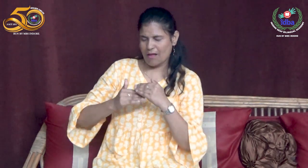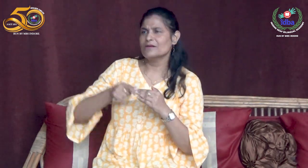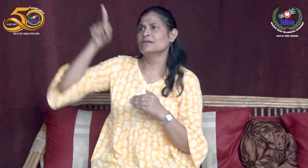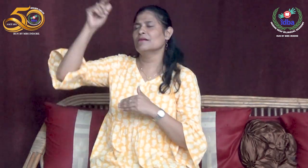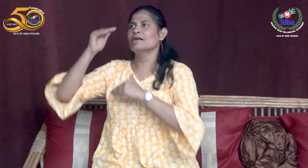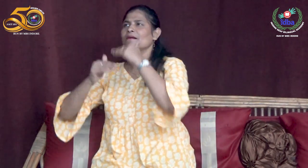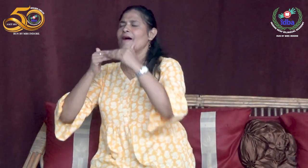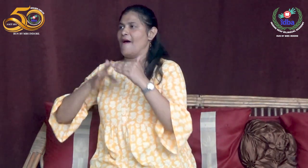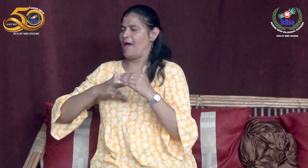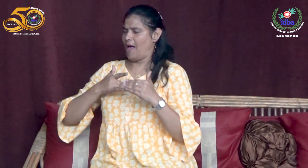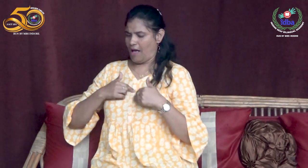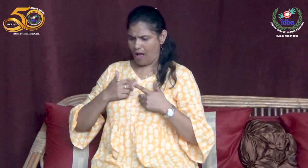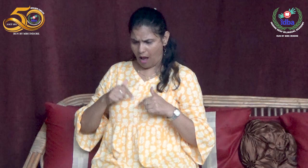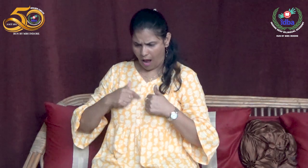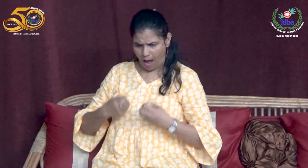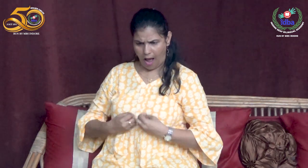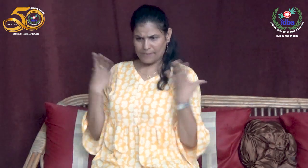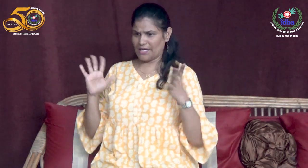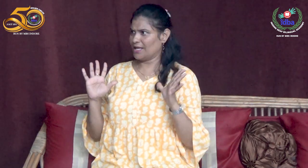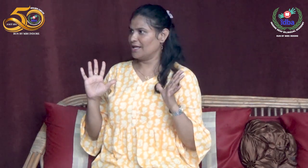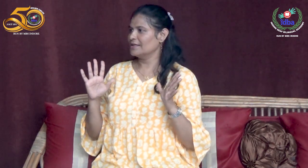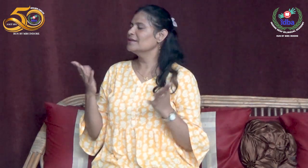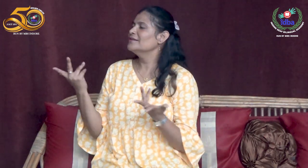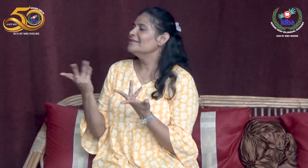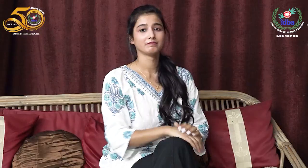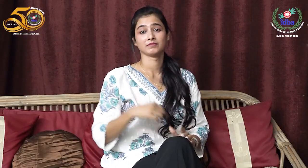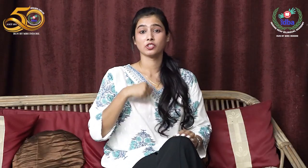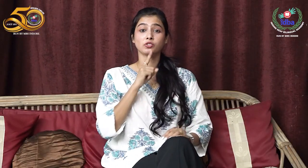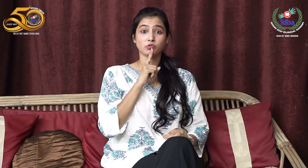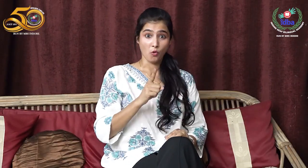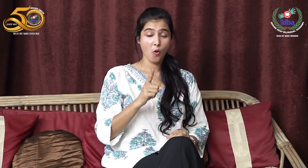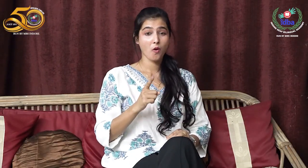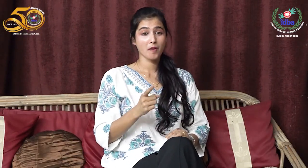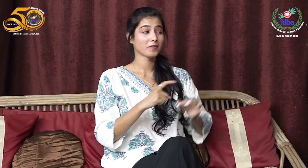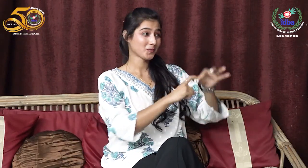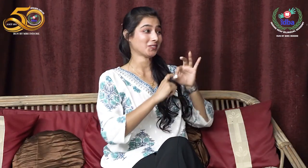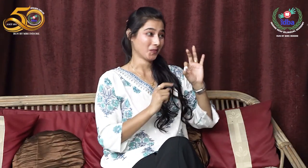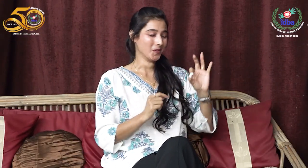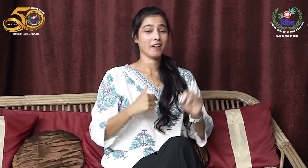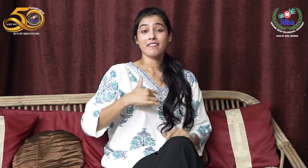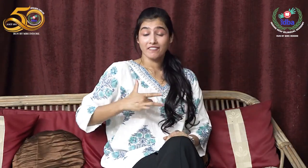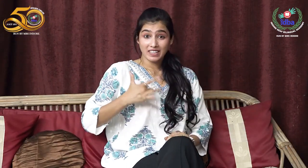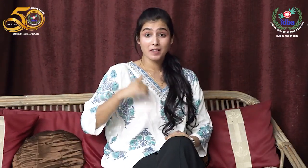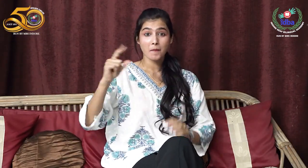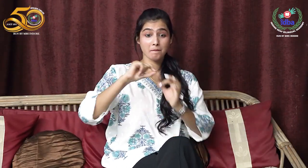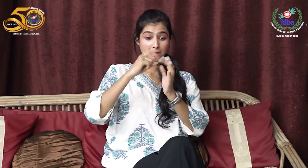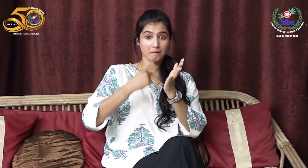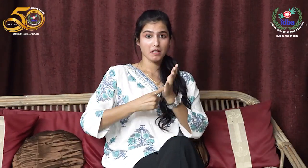आपको कैसा लगा? मतलब वहाँ पर आपका डेवलपमेंट और यहाँ पर आपका डेवलपमेंट कैसा रहा? क्या आपको क्या लगता है? आपने मुझसे अच्छा क्वेश्चन पूछा, गुड